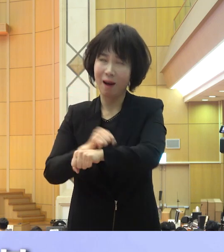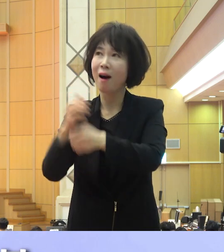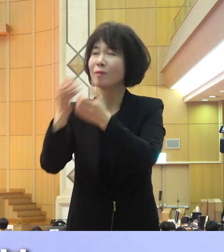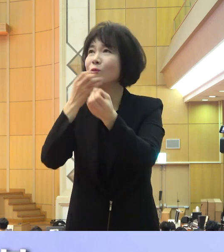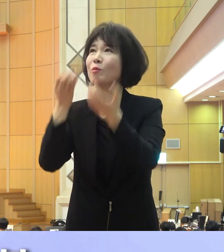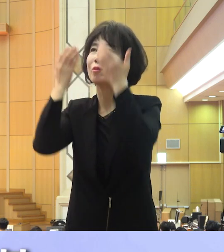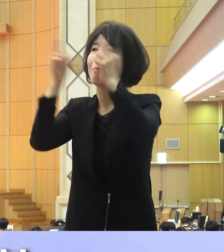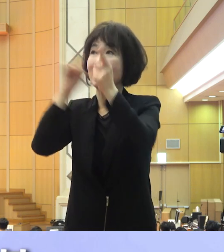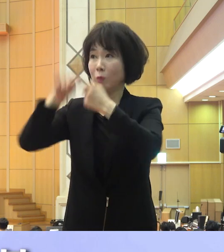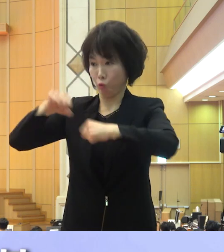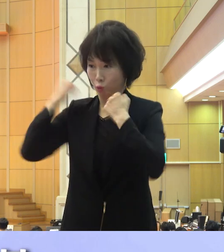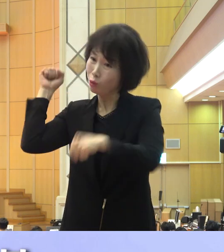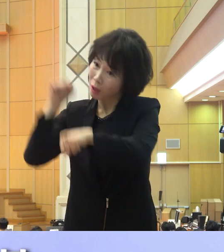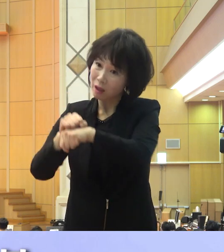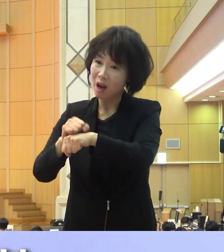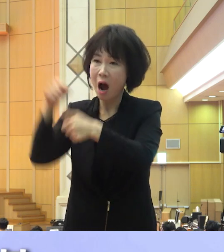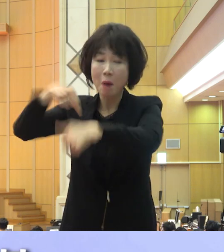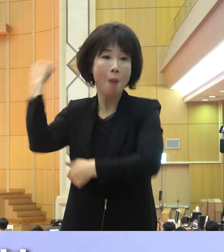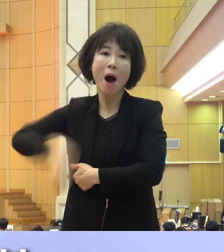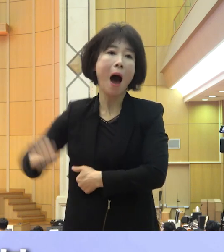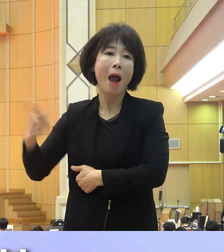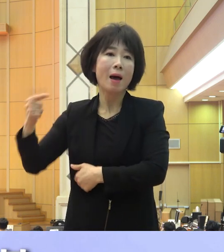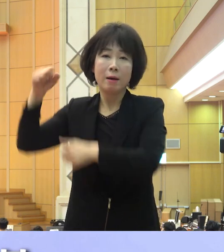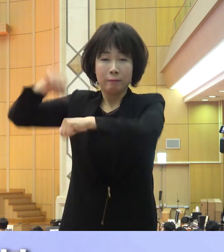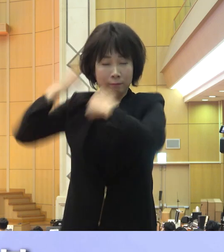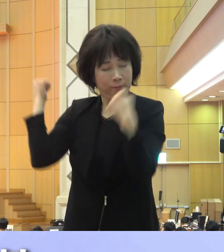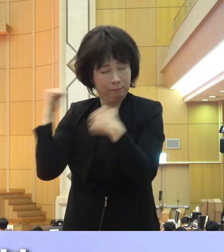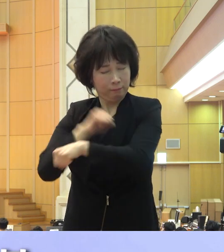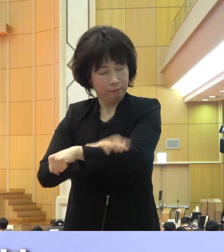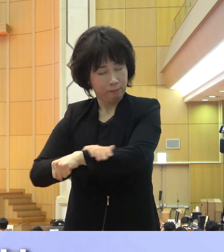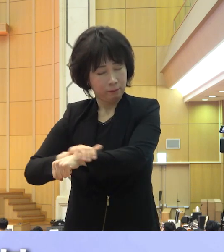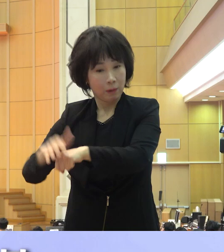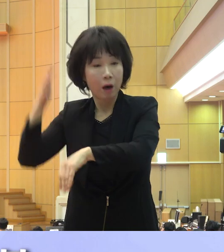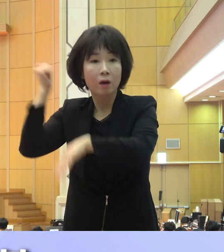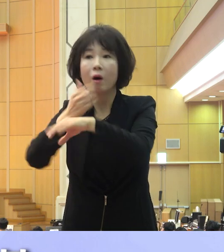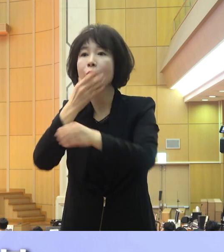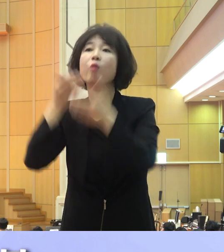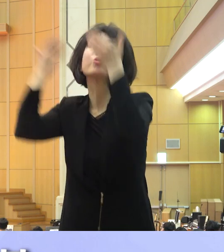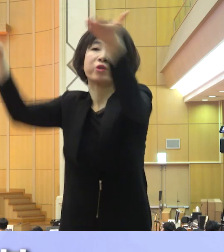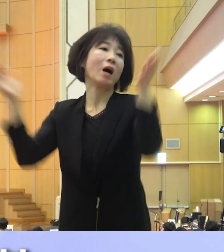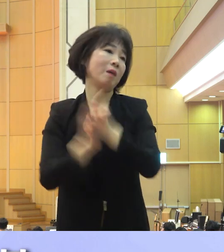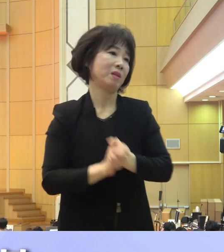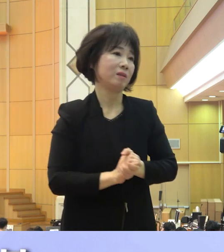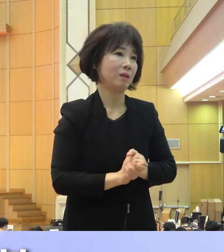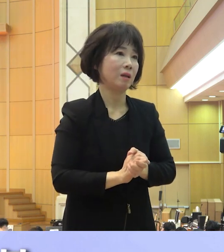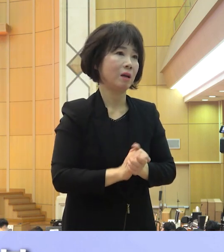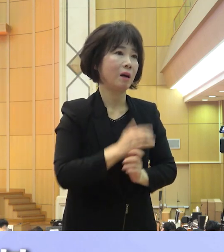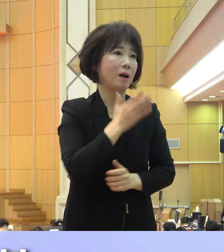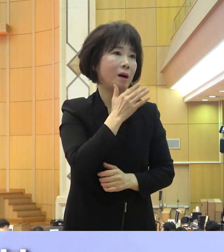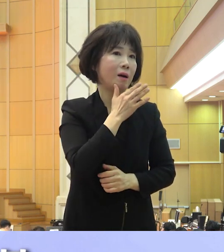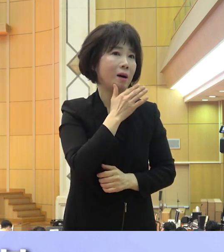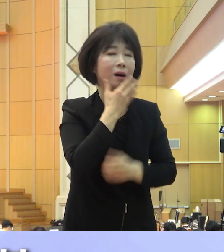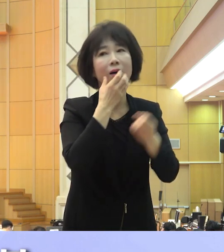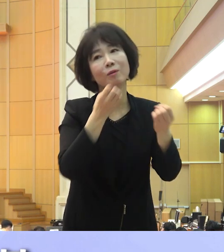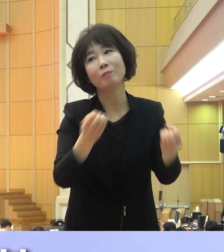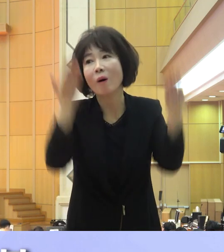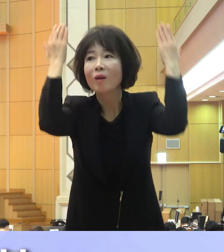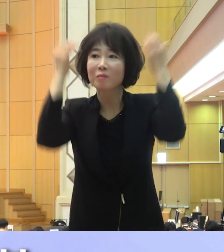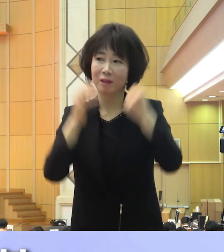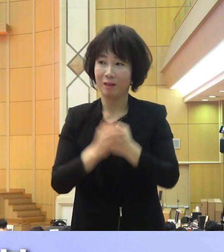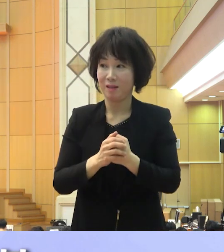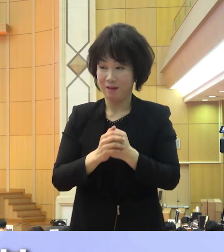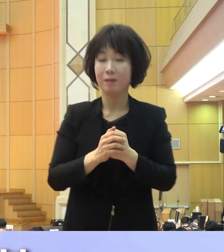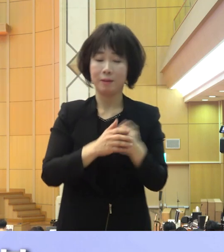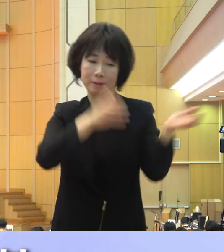정말 하나님 말씀 들으면 순종은 이렇게 범사가 잘 되는 복을 받는 거로구나. 할렐루야.